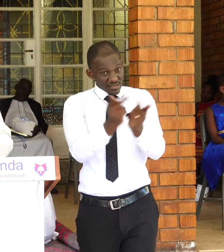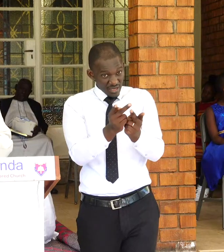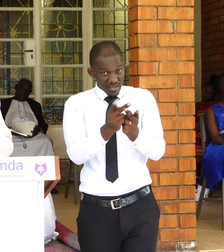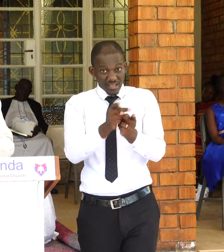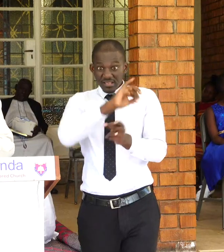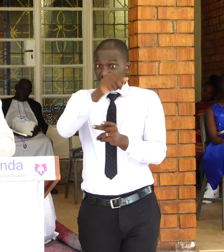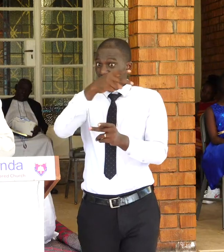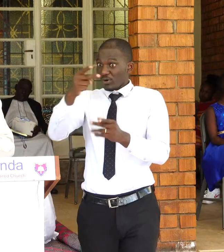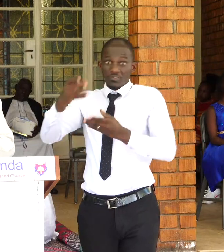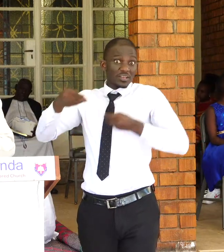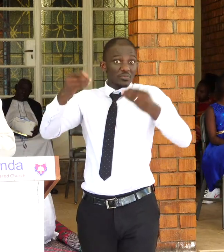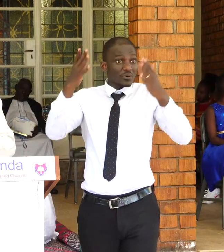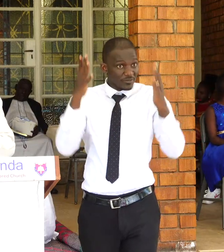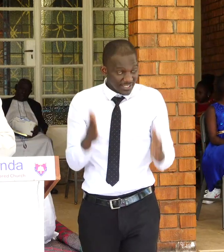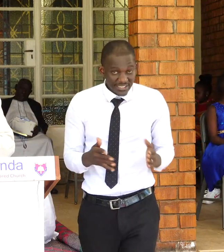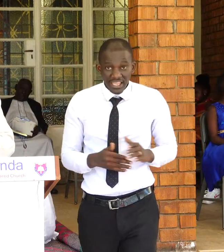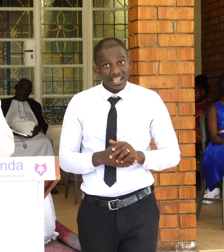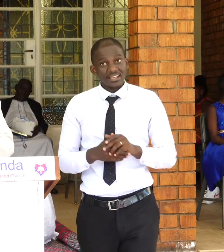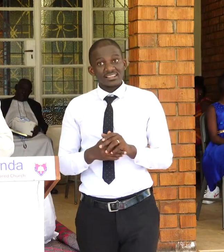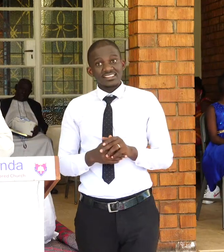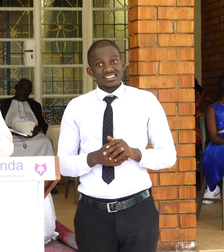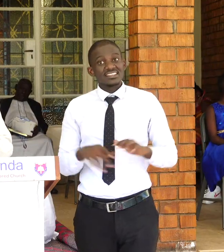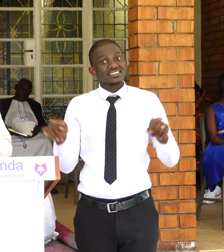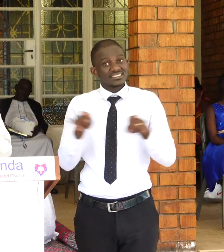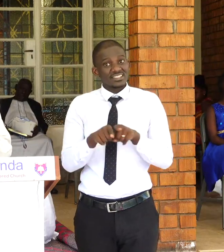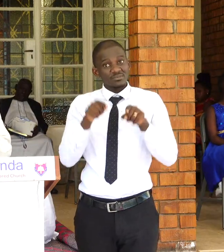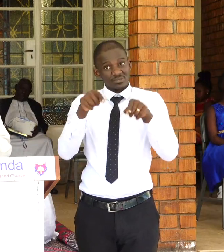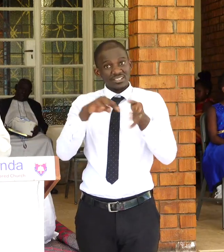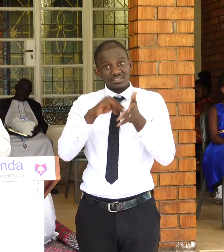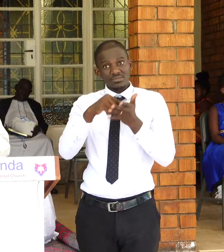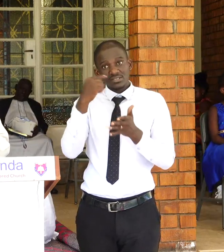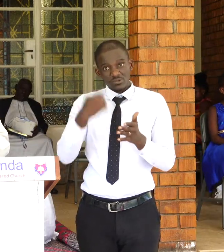Yakuwaire, nga bwe kyogera ne leero nti ku lusozi luno Mukama,